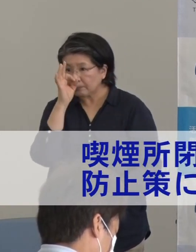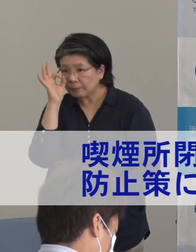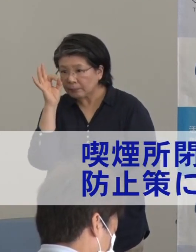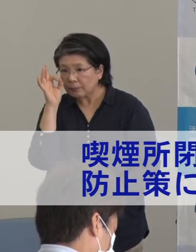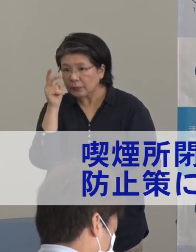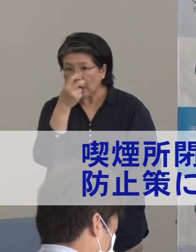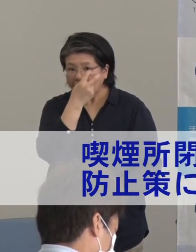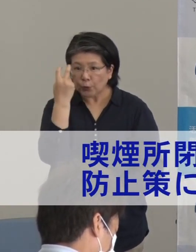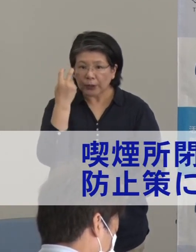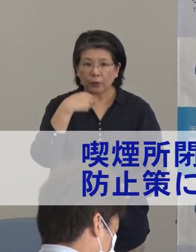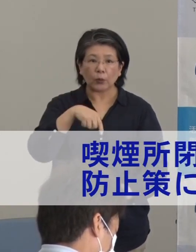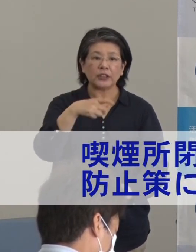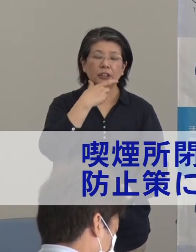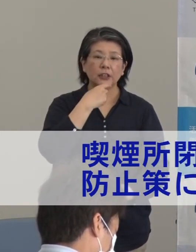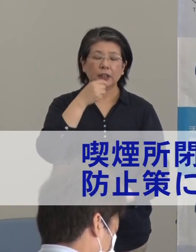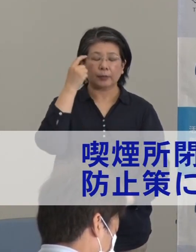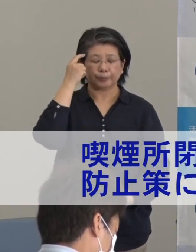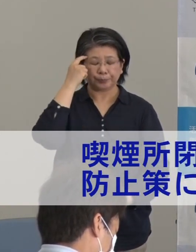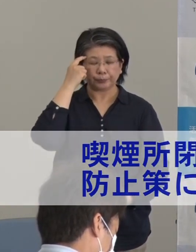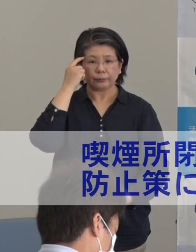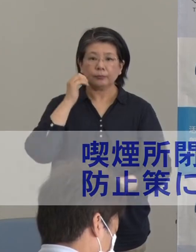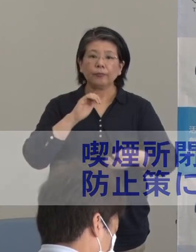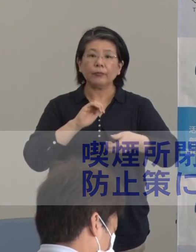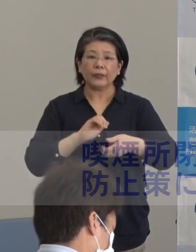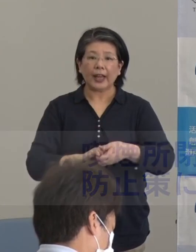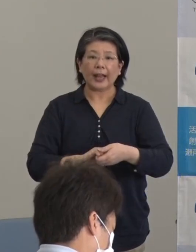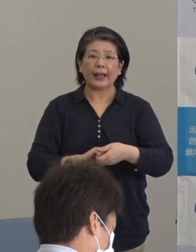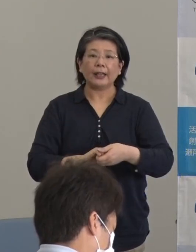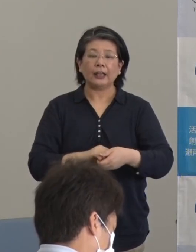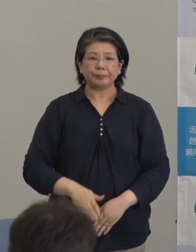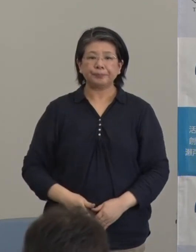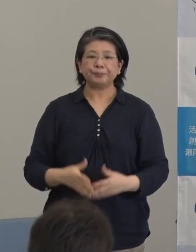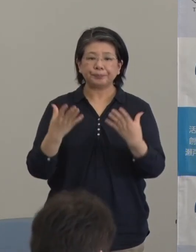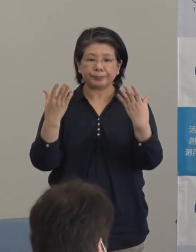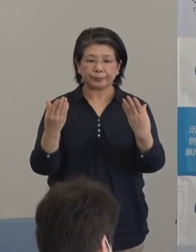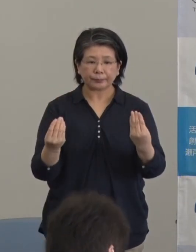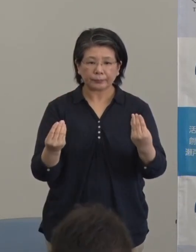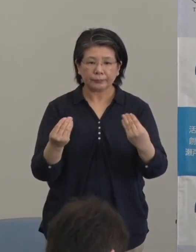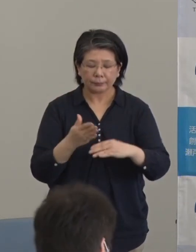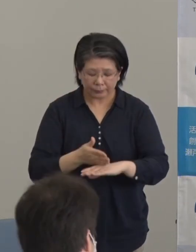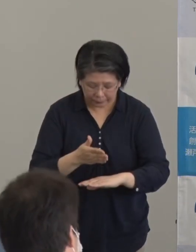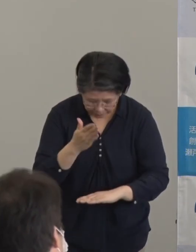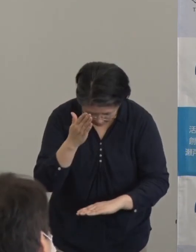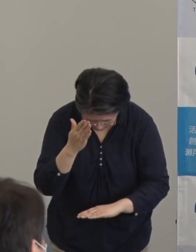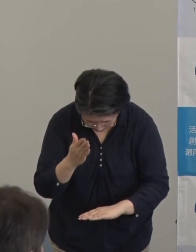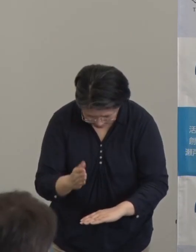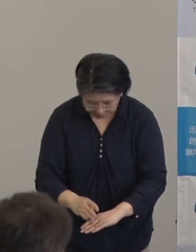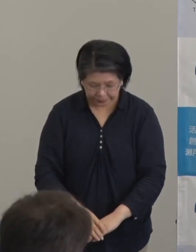どうもありがとうございました。